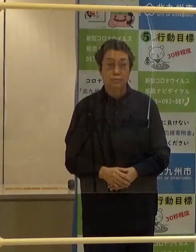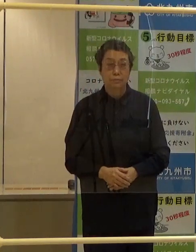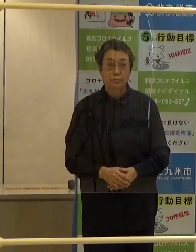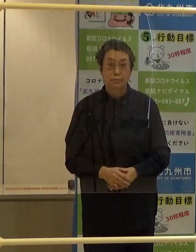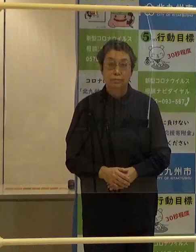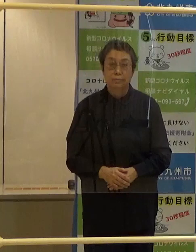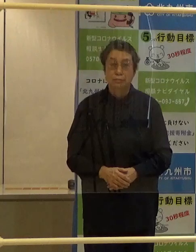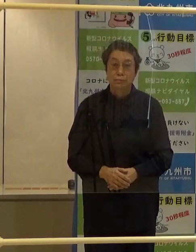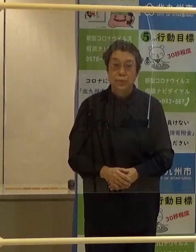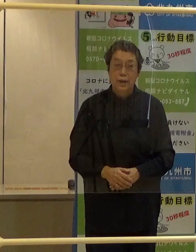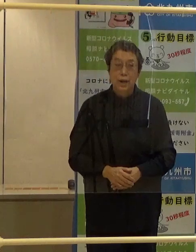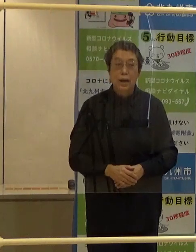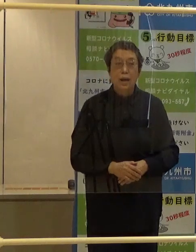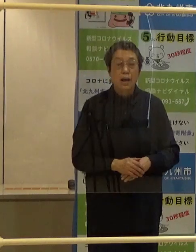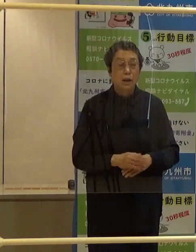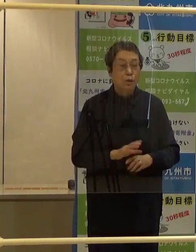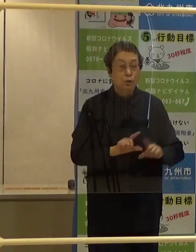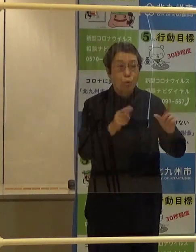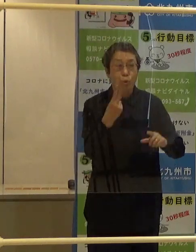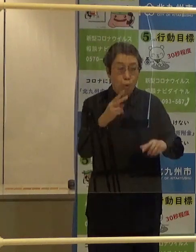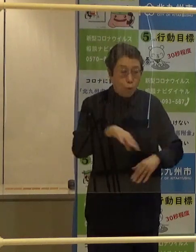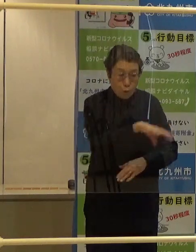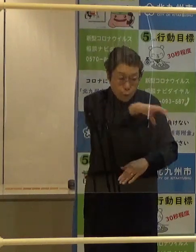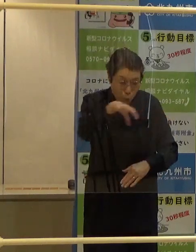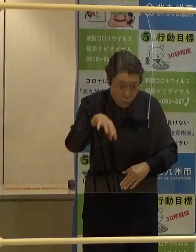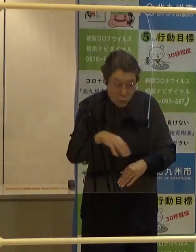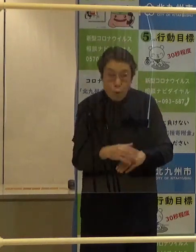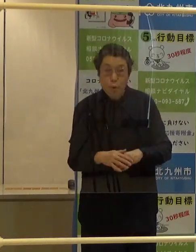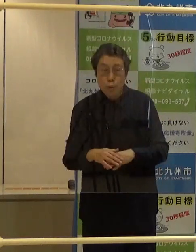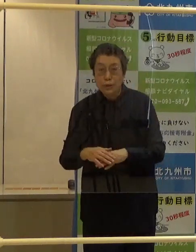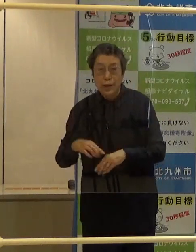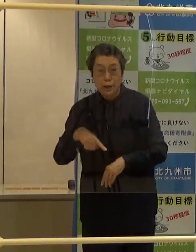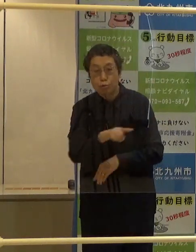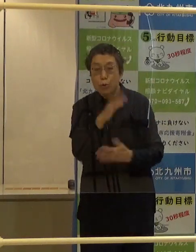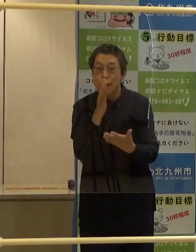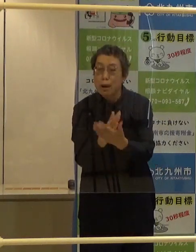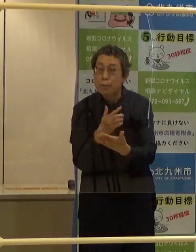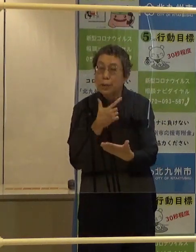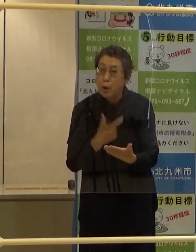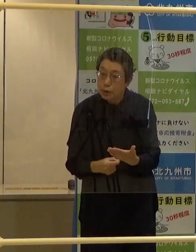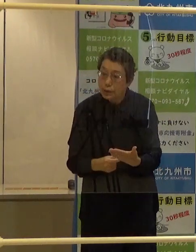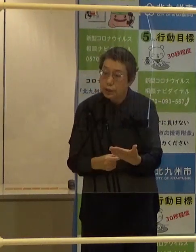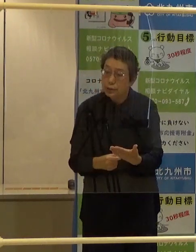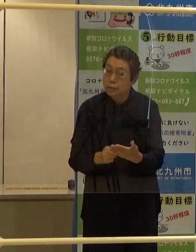界の方に首都圏に行くことは注意してくださいということは一切申し上げておりません。